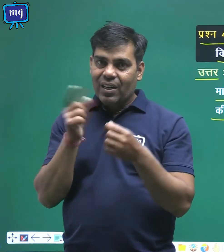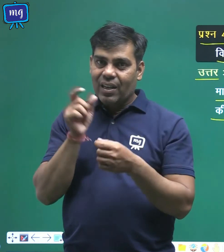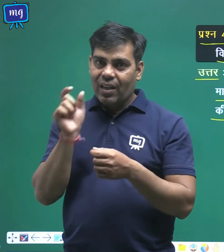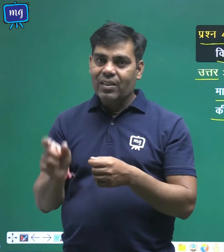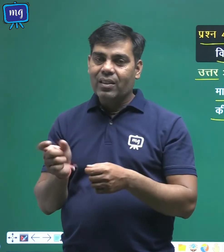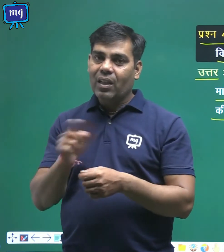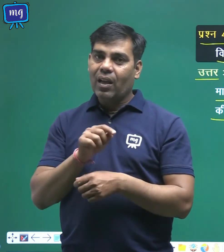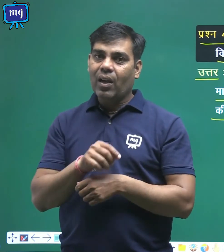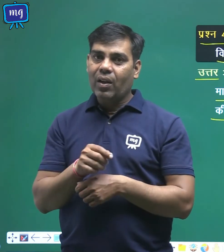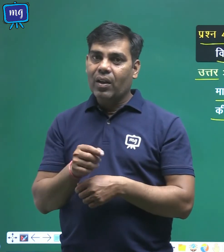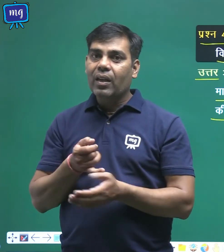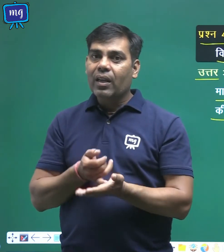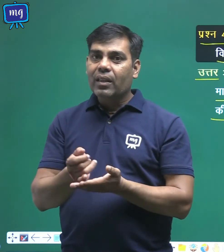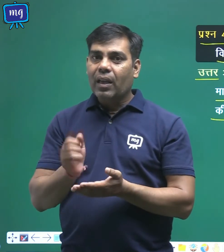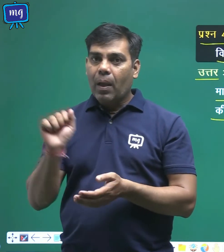खेत के मालिक से